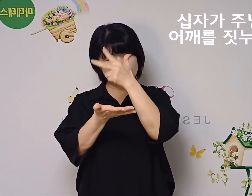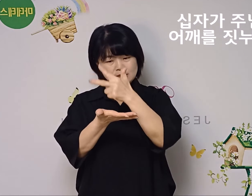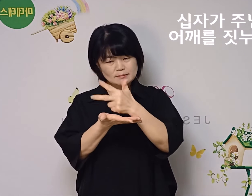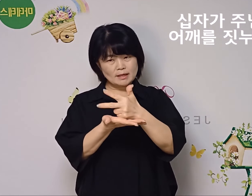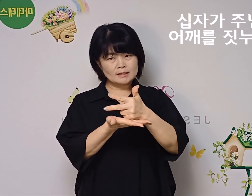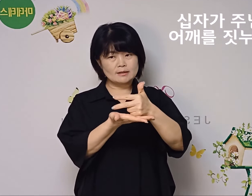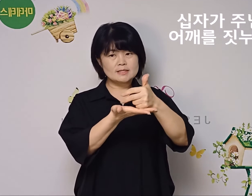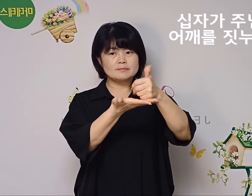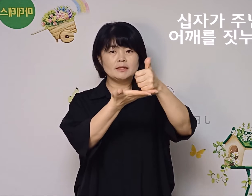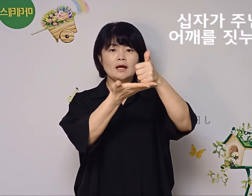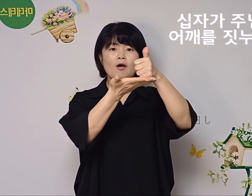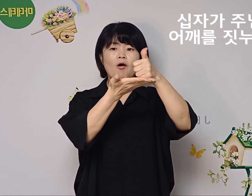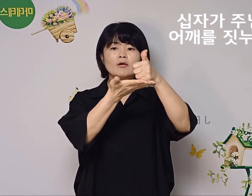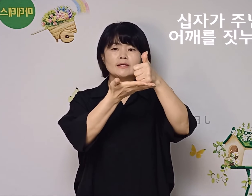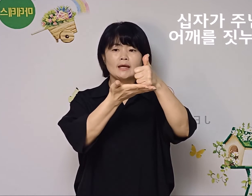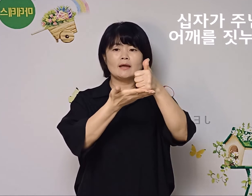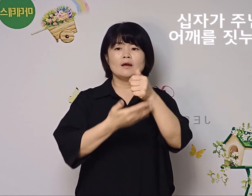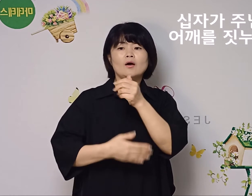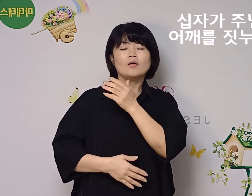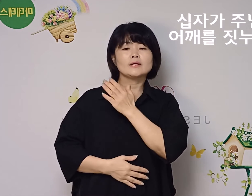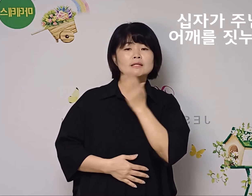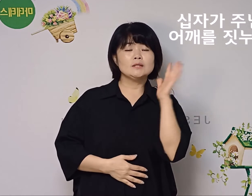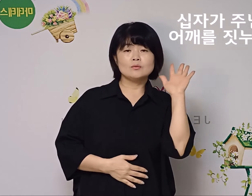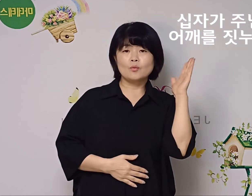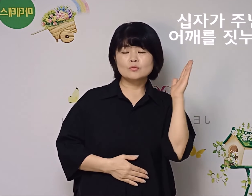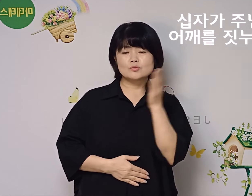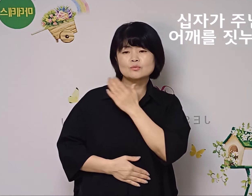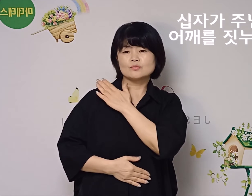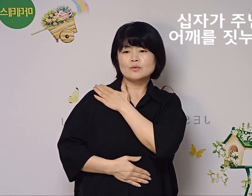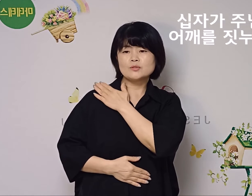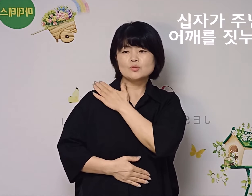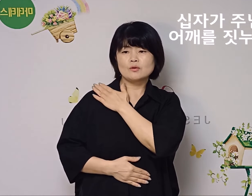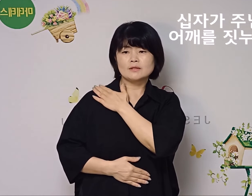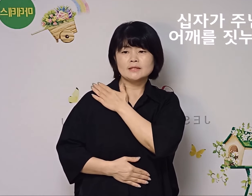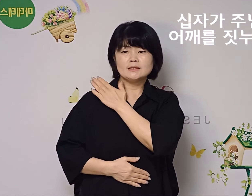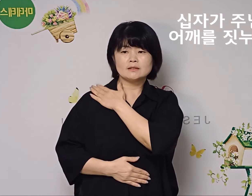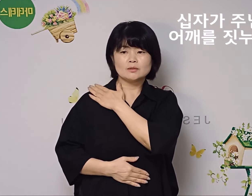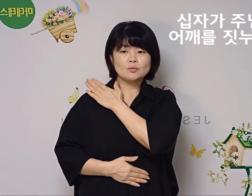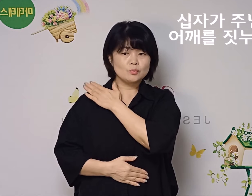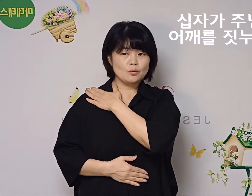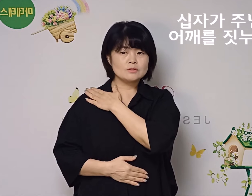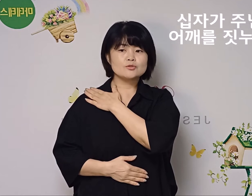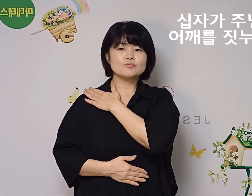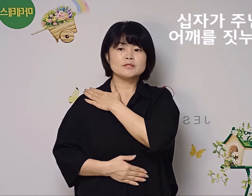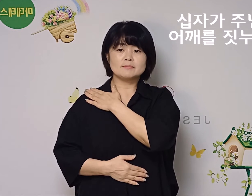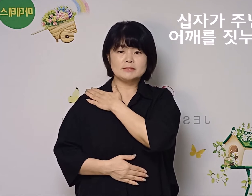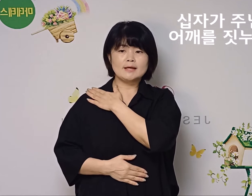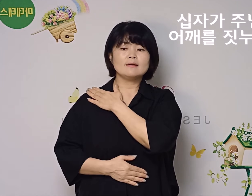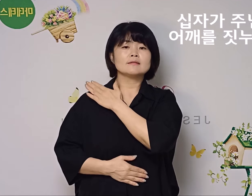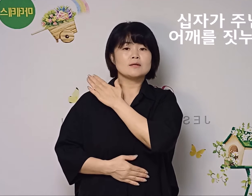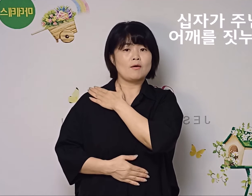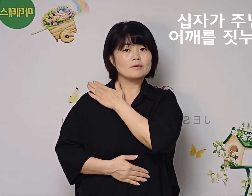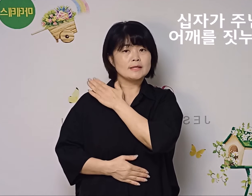주님, 아까 나왔습니다. 어깨는 오른손으로 왼쪽 어깨를 이렇게 톡톡 쳐주면 됩니다. 그래서